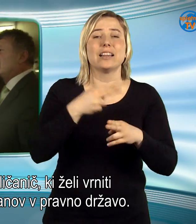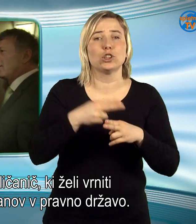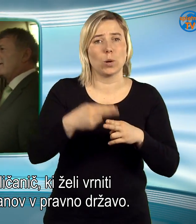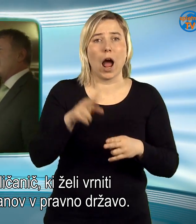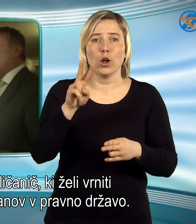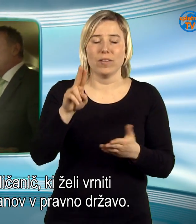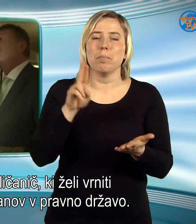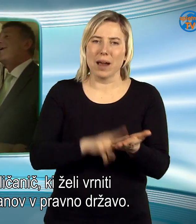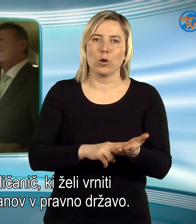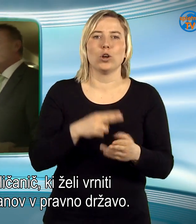državo.